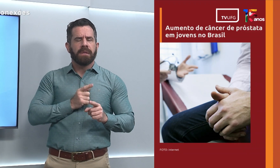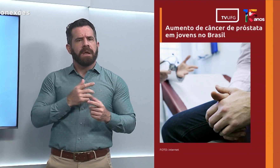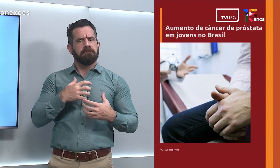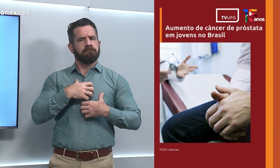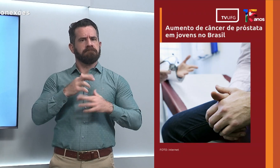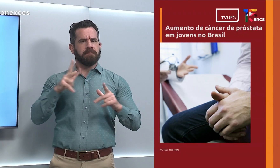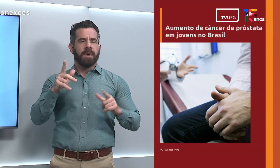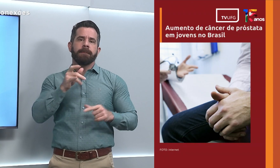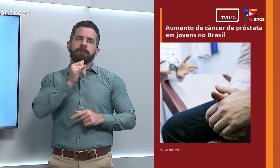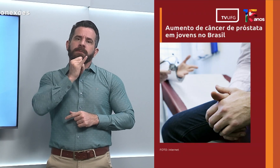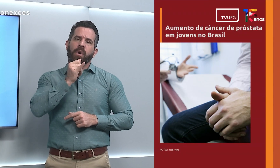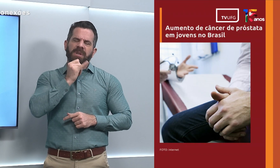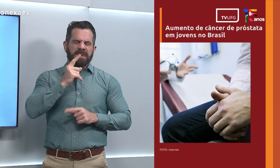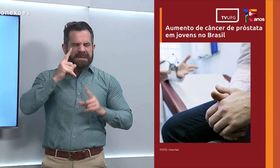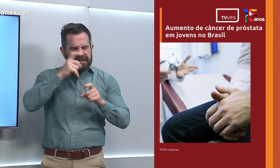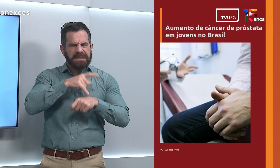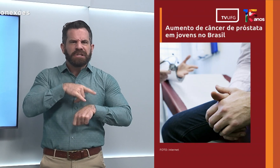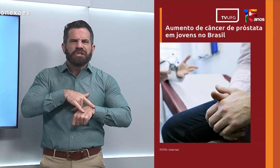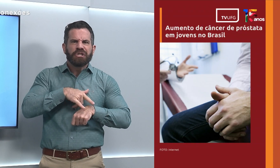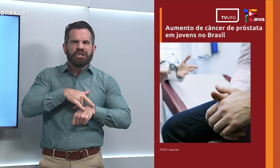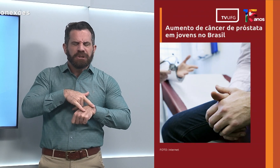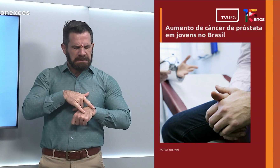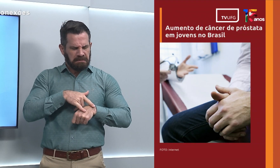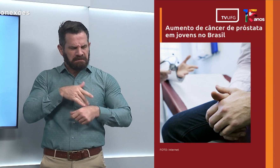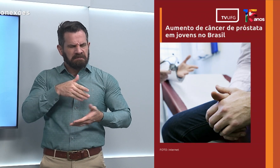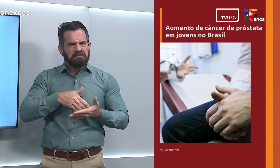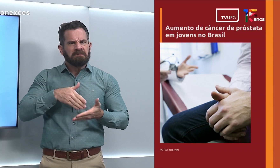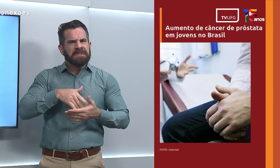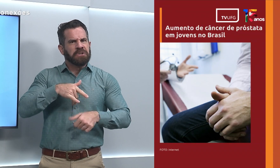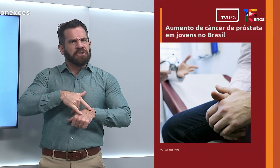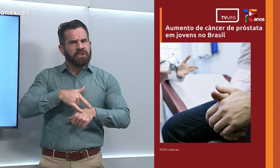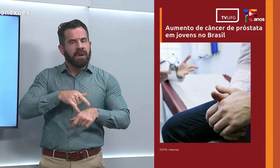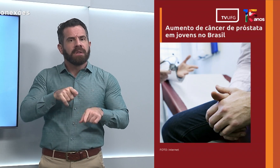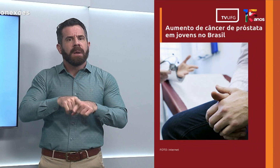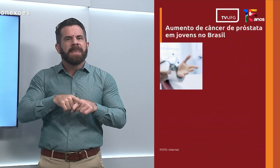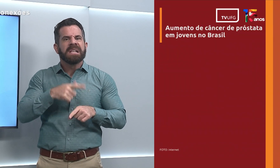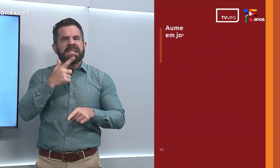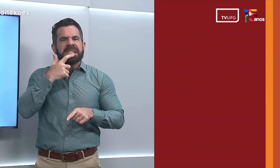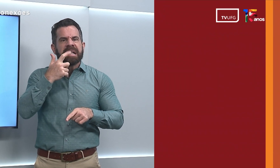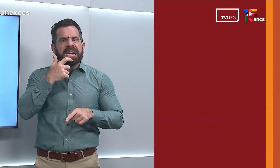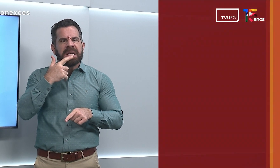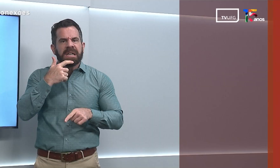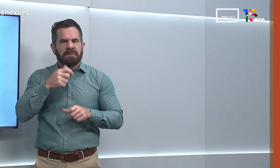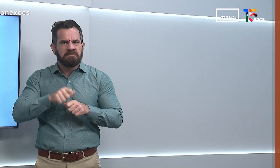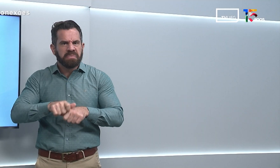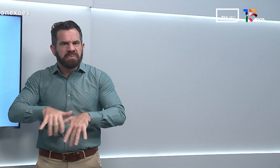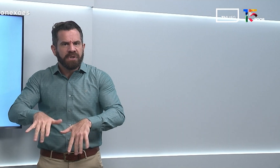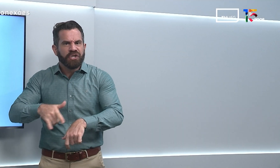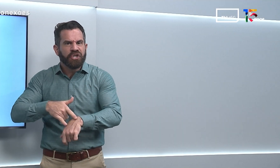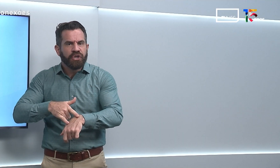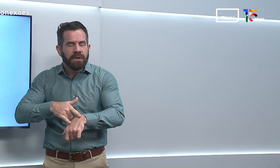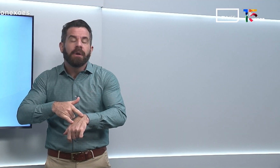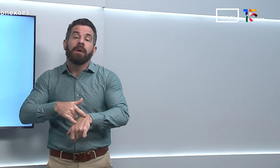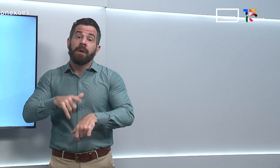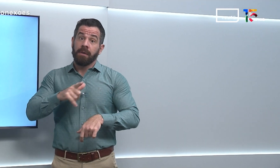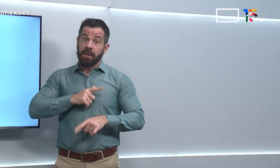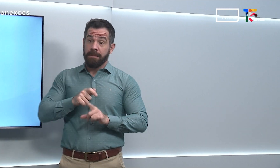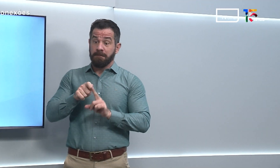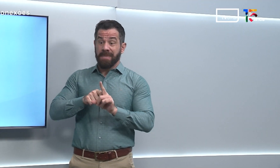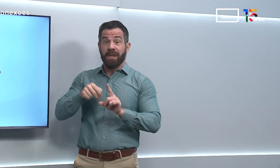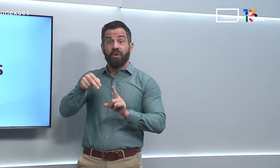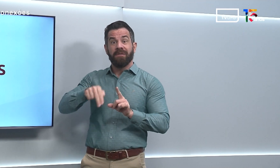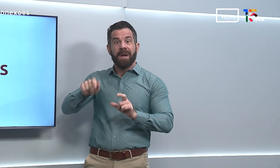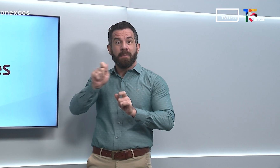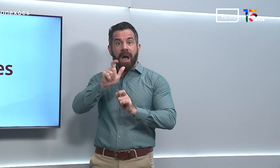e presença de sangue na urina. Campanhas como o Novembro Azul, que isso aí está acontecendo nesse mês, têm ajudado